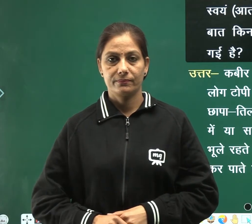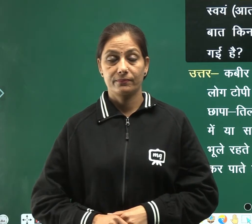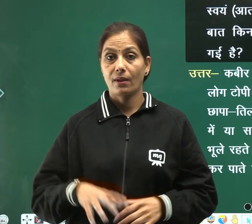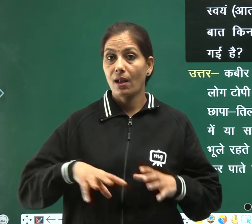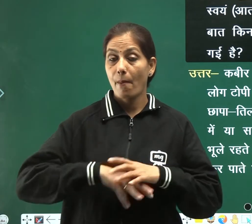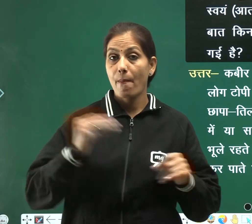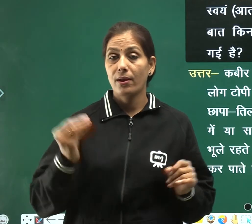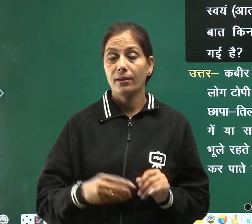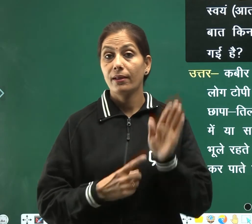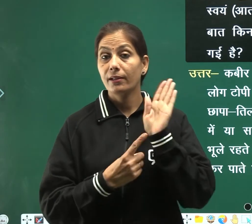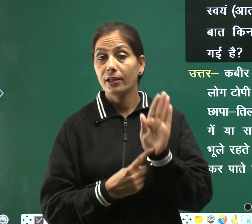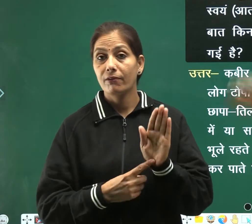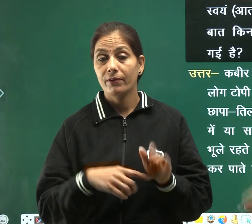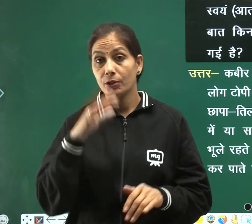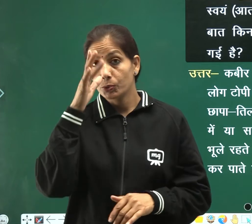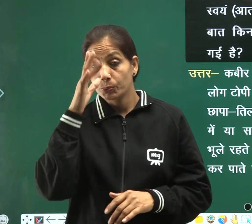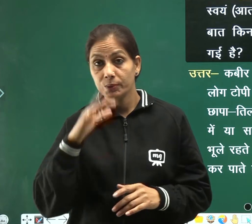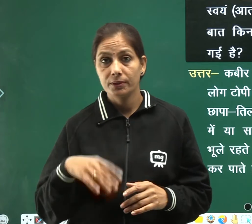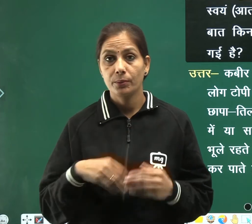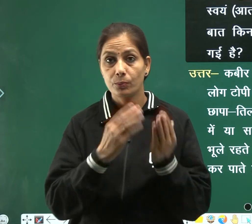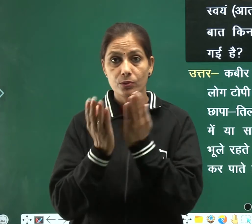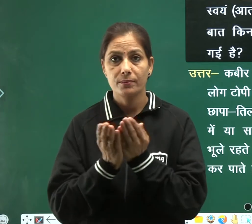बाह्य आडंबरों की बजाय